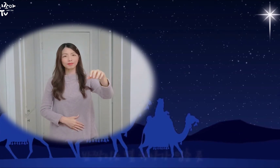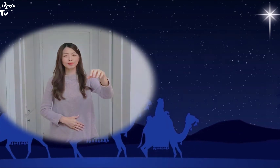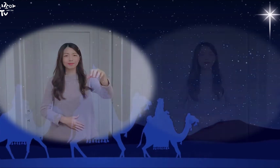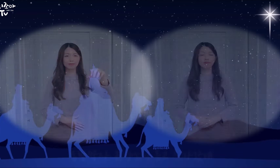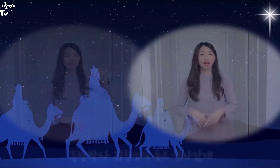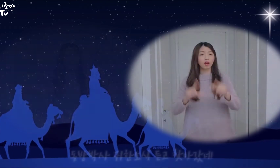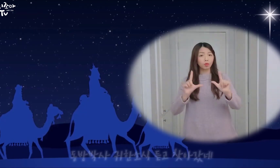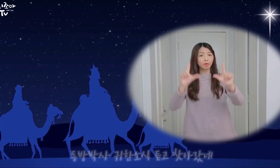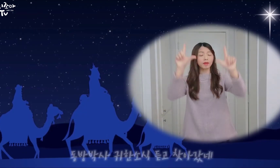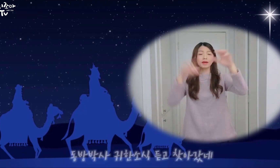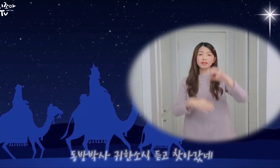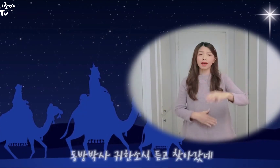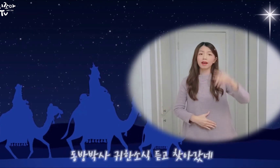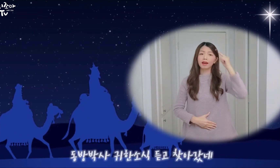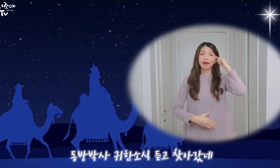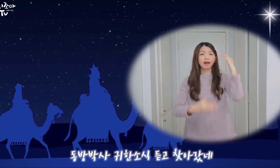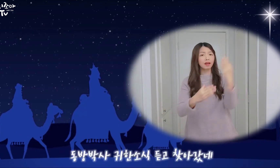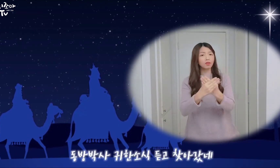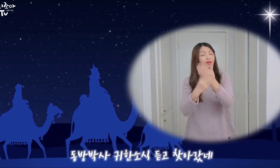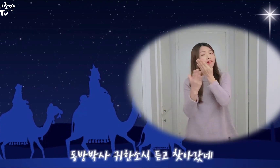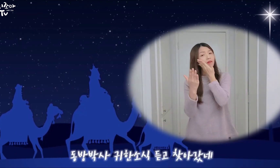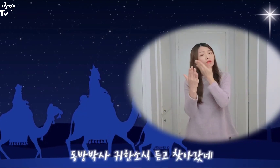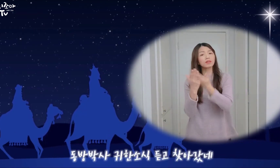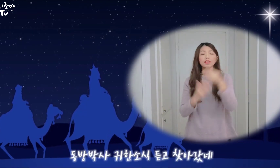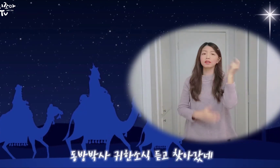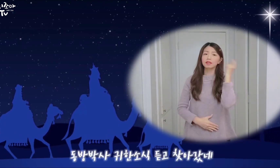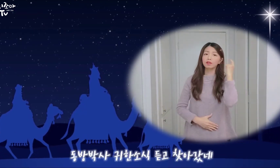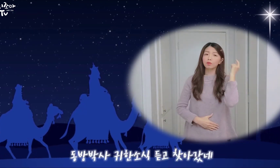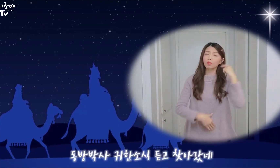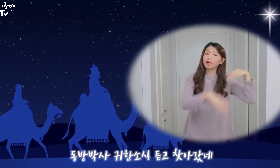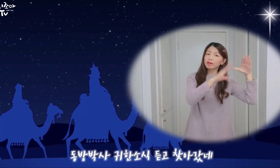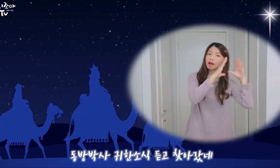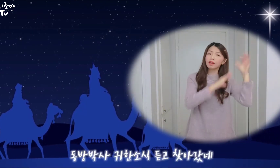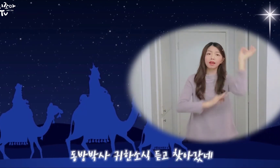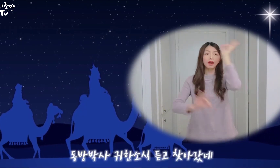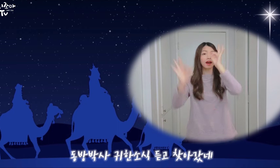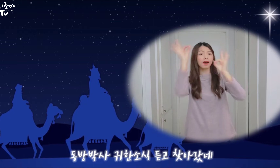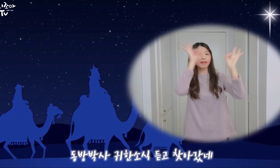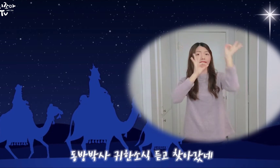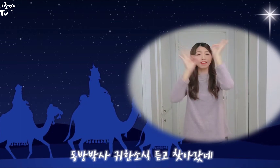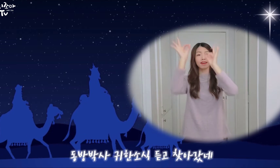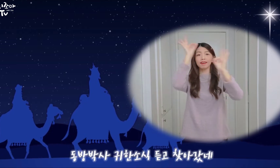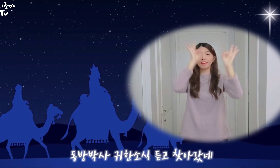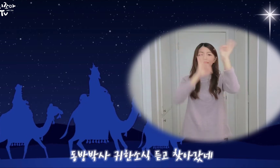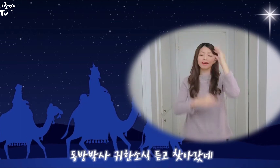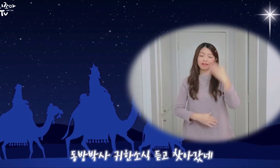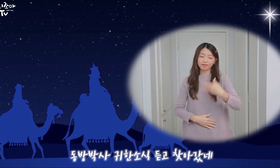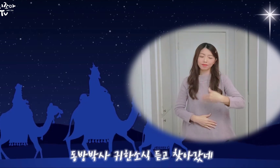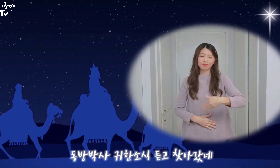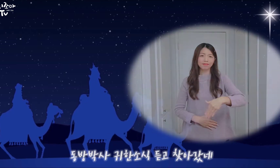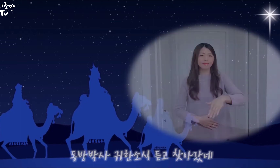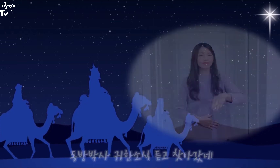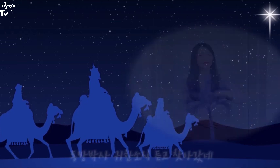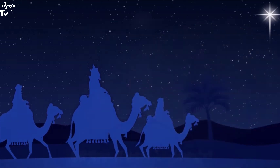동방박사 귀한 소식 듣고 찾아갔네